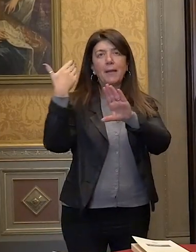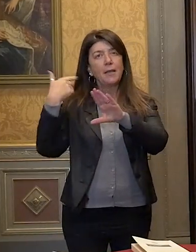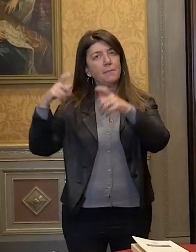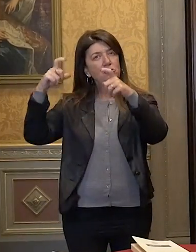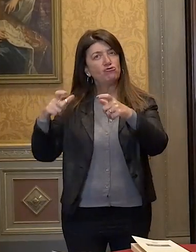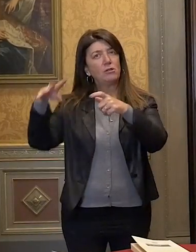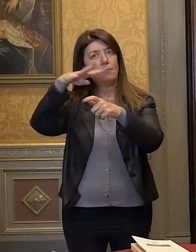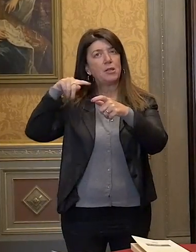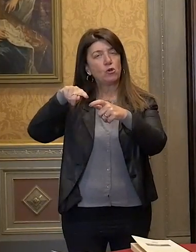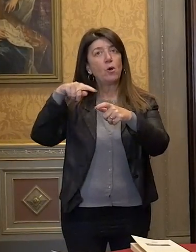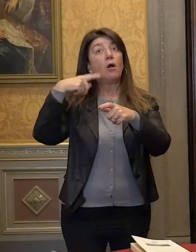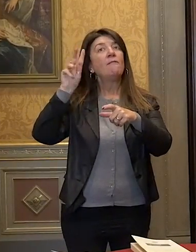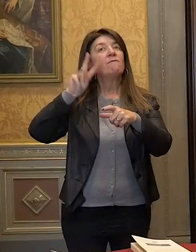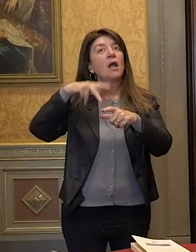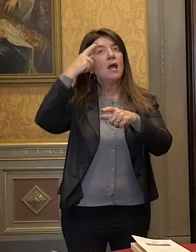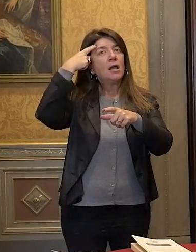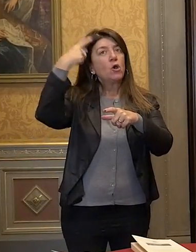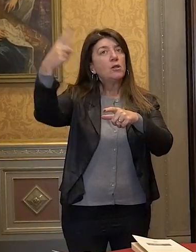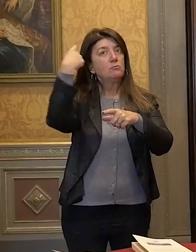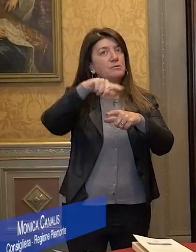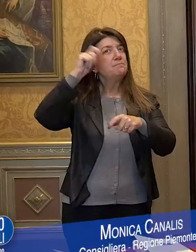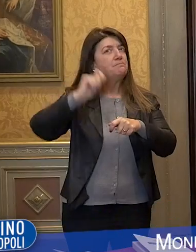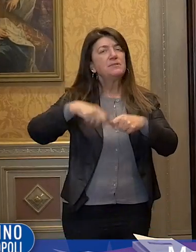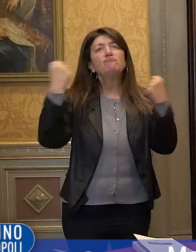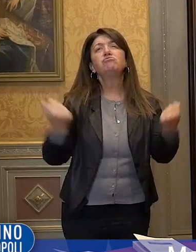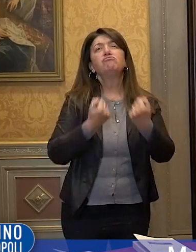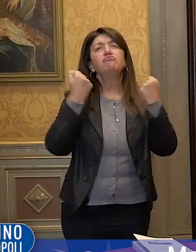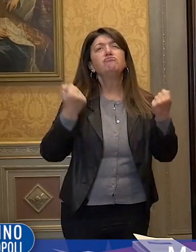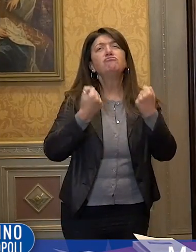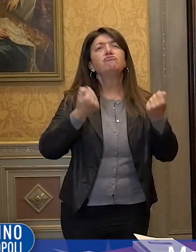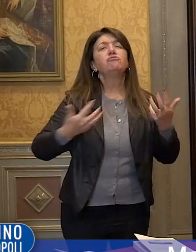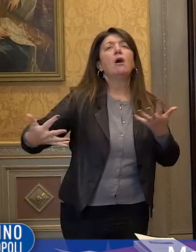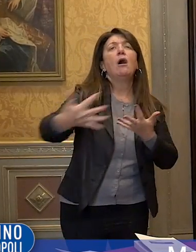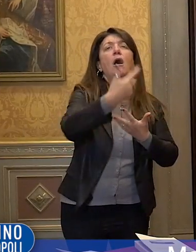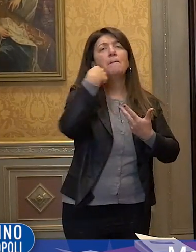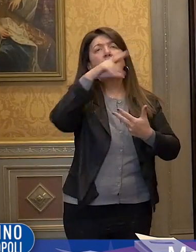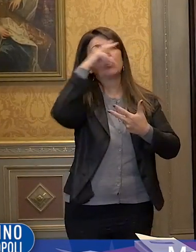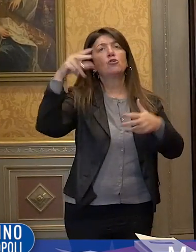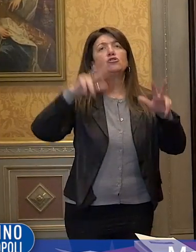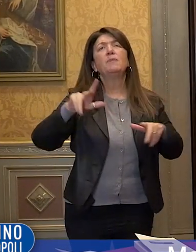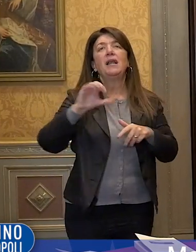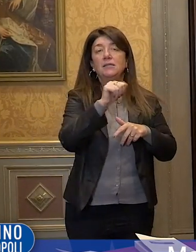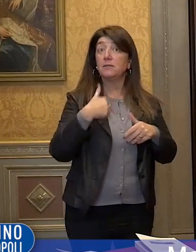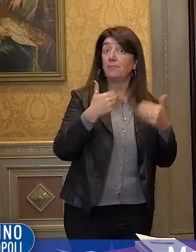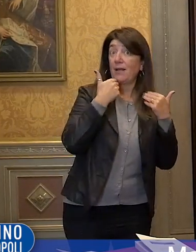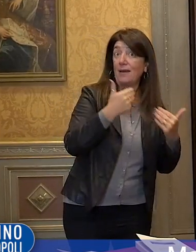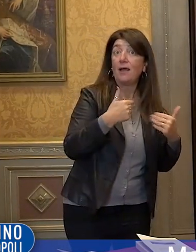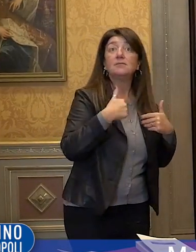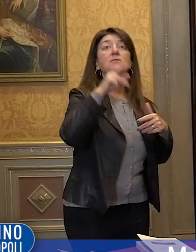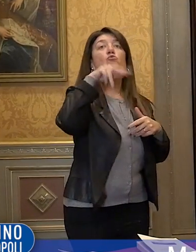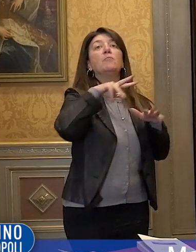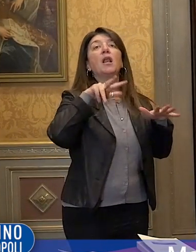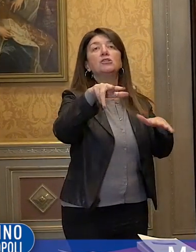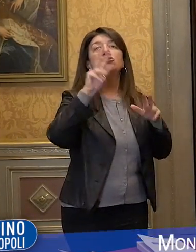per la lingua dei segni sì grazie nel 2018 abbiamo portato avanti questa proposta